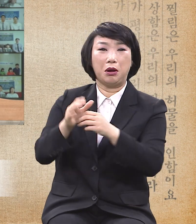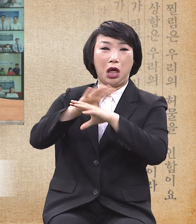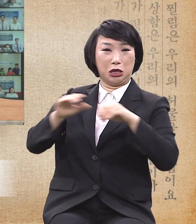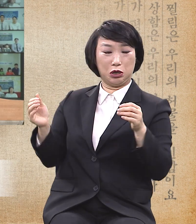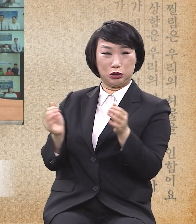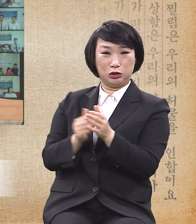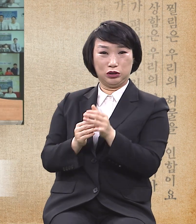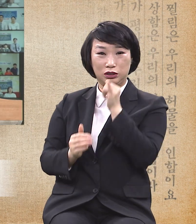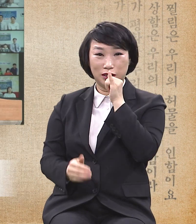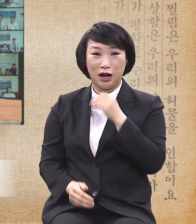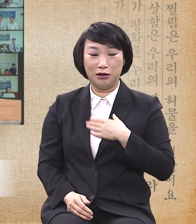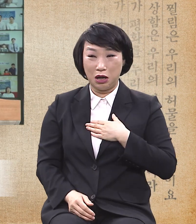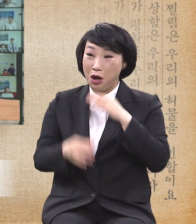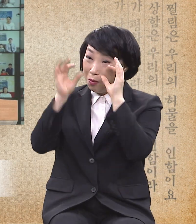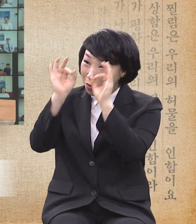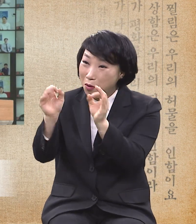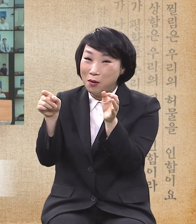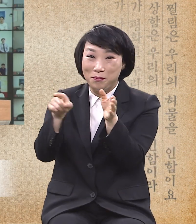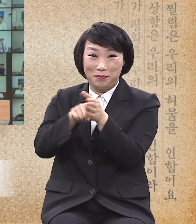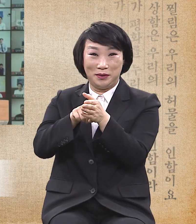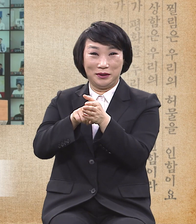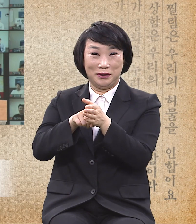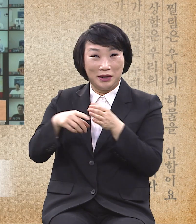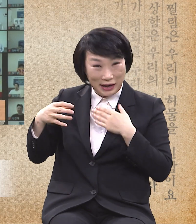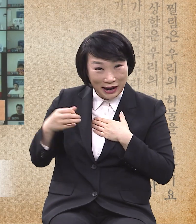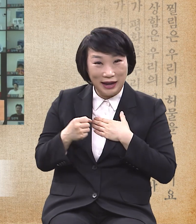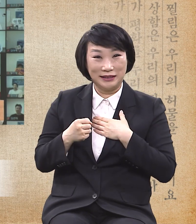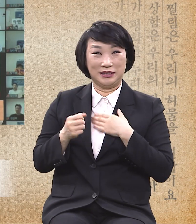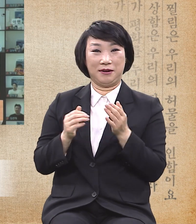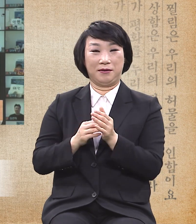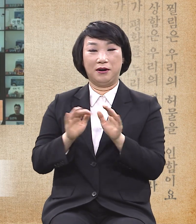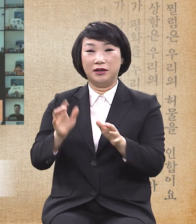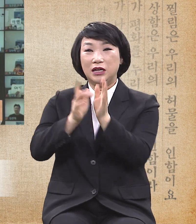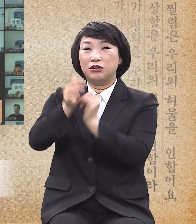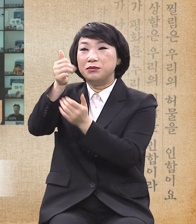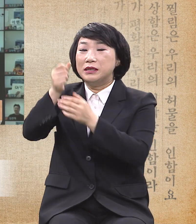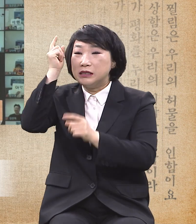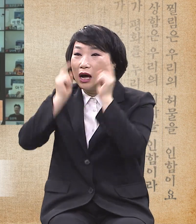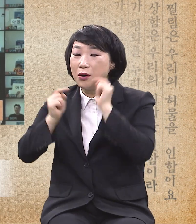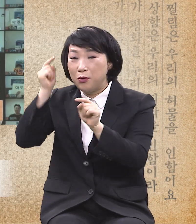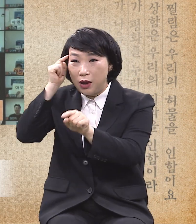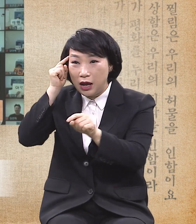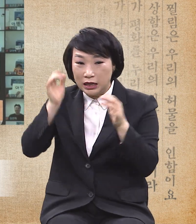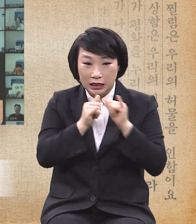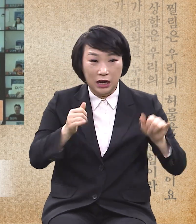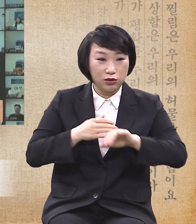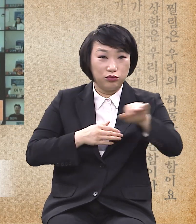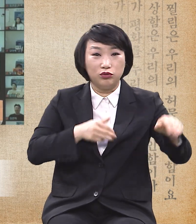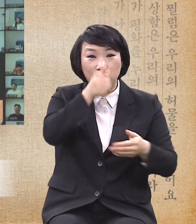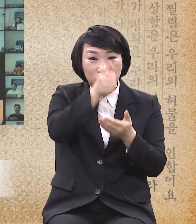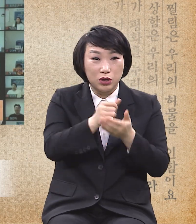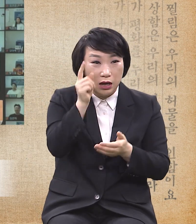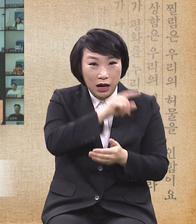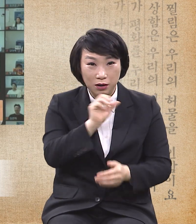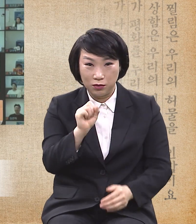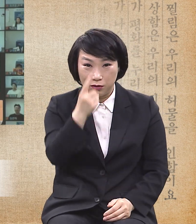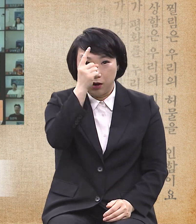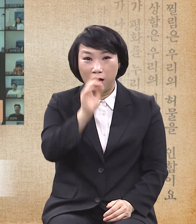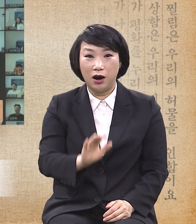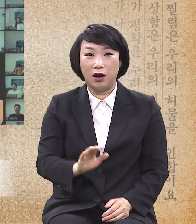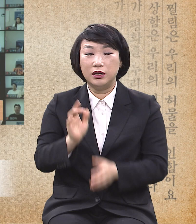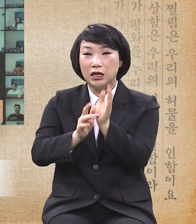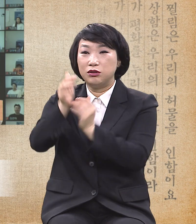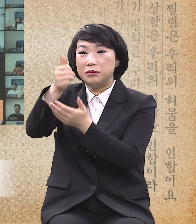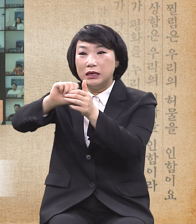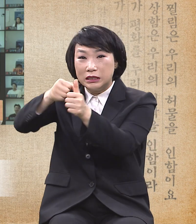해결되었다. 보고 믿어라 이 말에 보고 그가 상함은 우리 죄악을 인함이라.